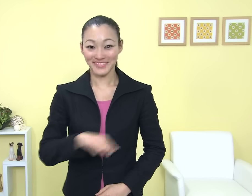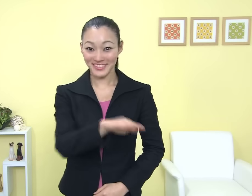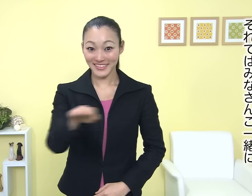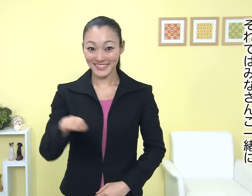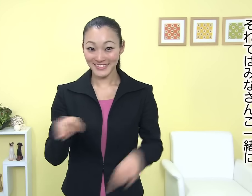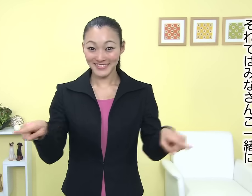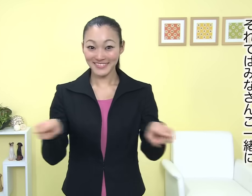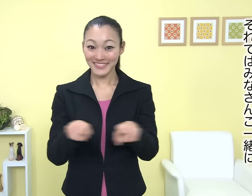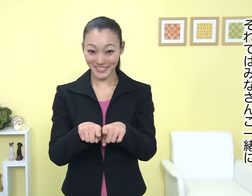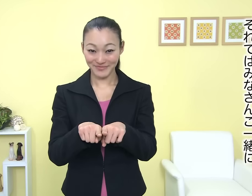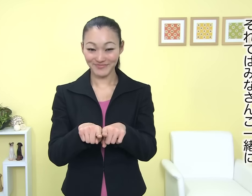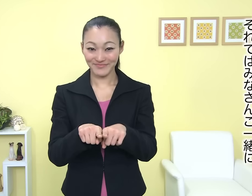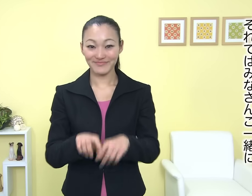それでは皆さんご一緒に、